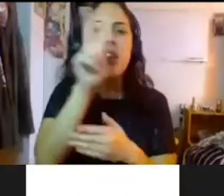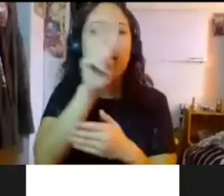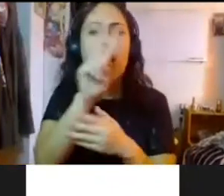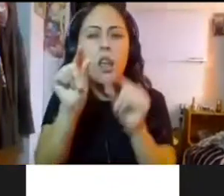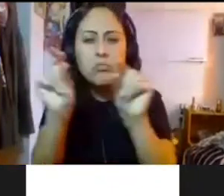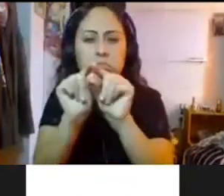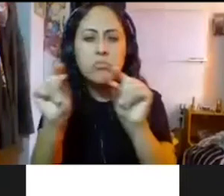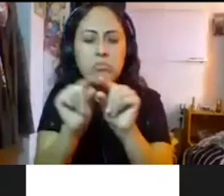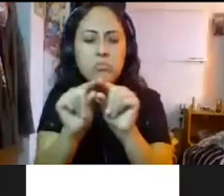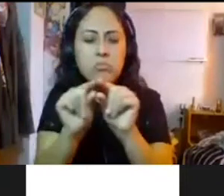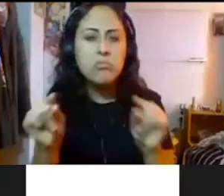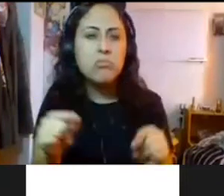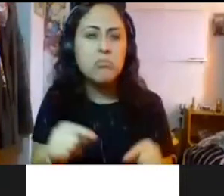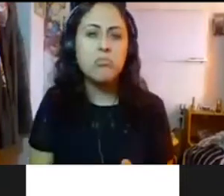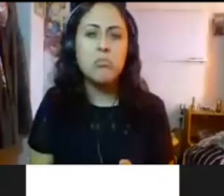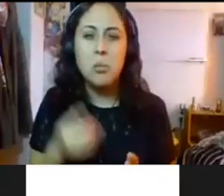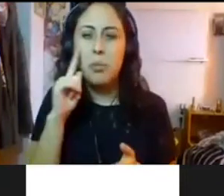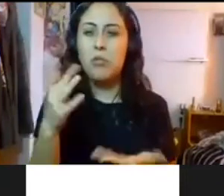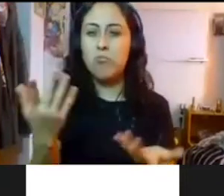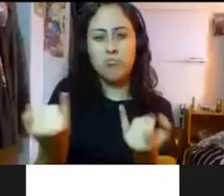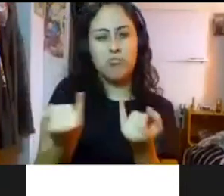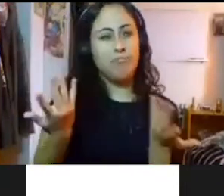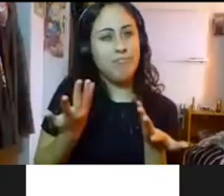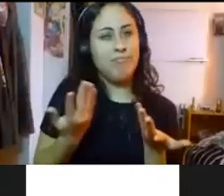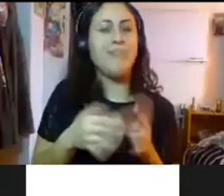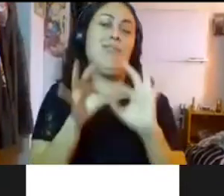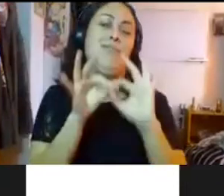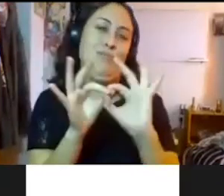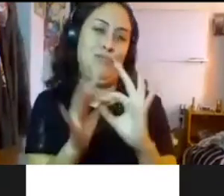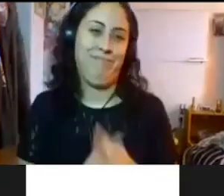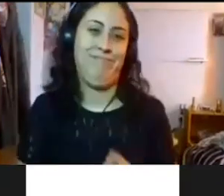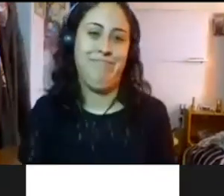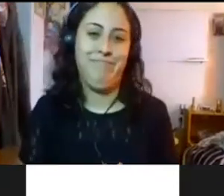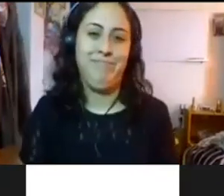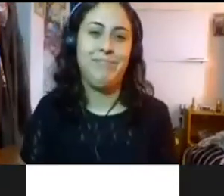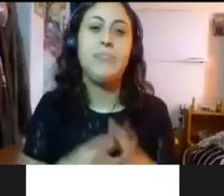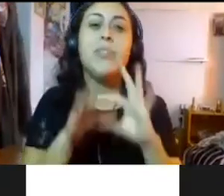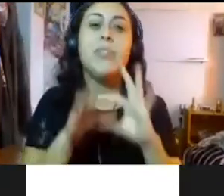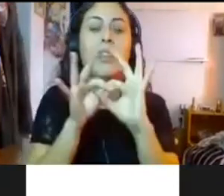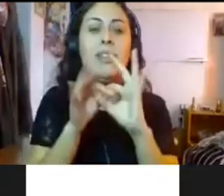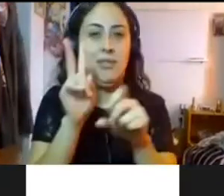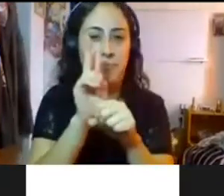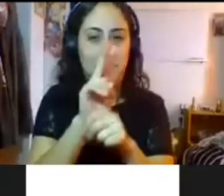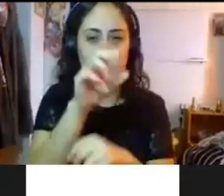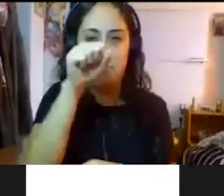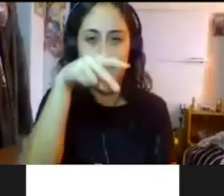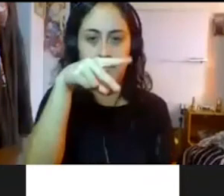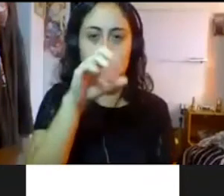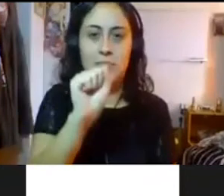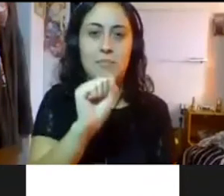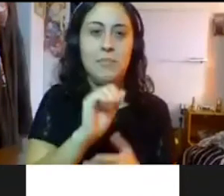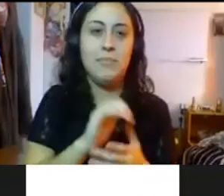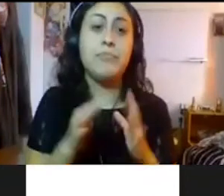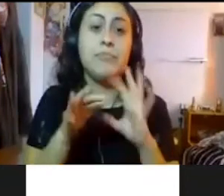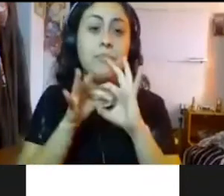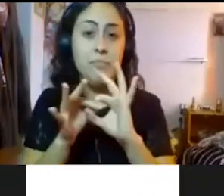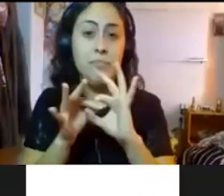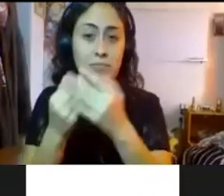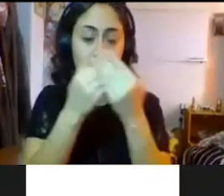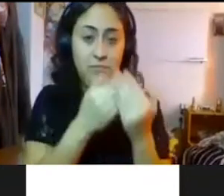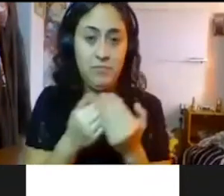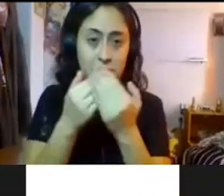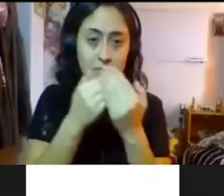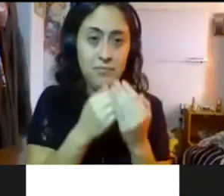Sí. solo con la voz. Eso, muchas gracias. ¿Eh? Gracias, Anita. gracias Vero y